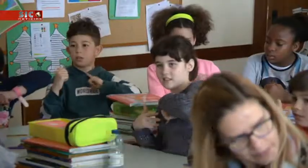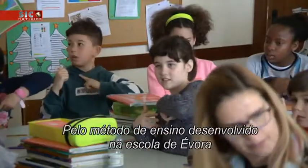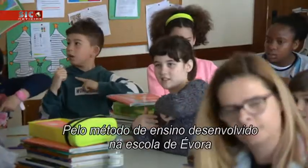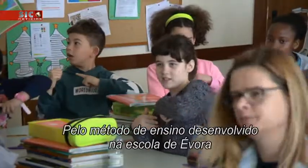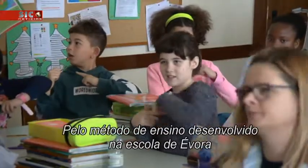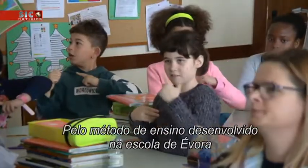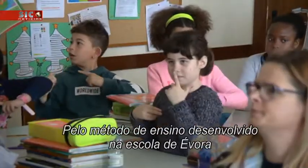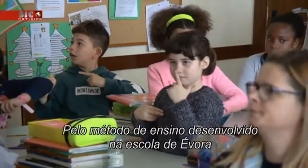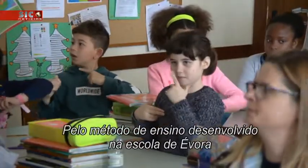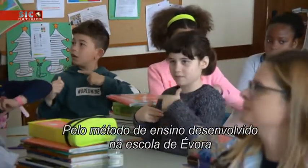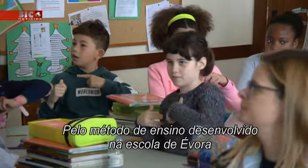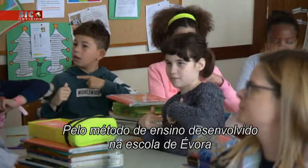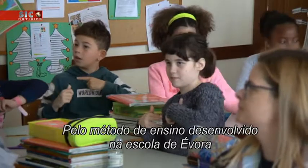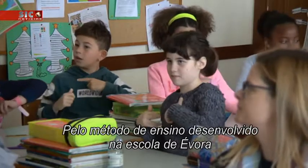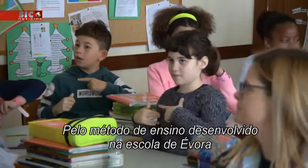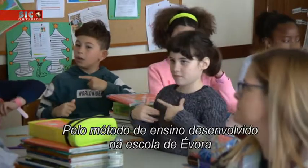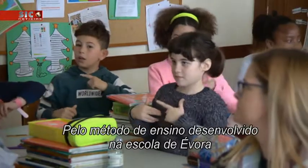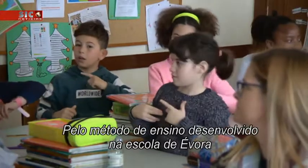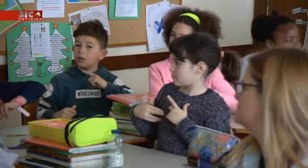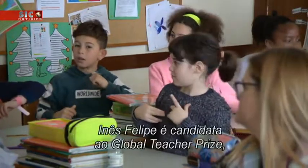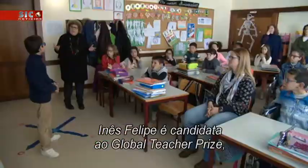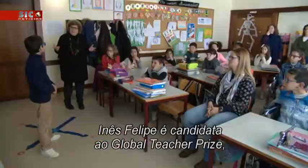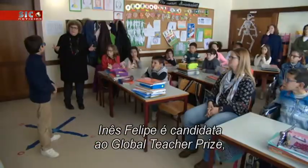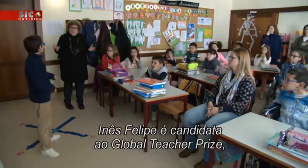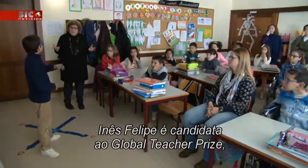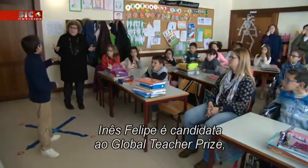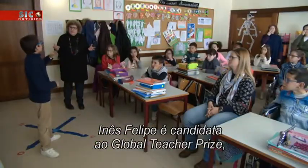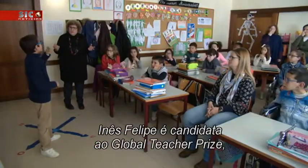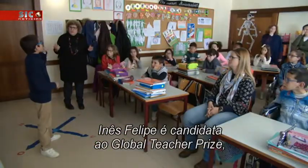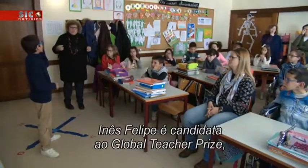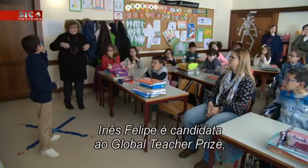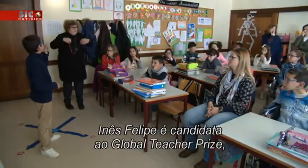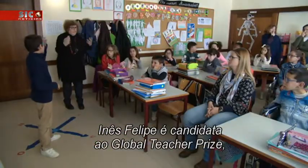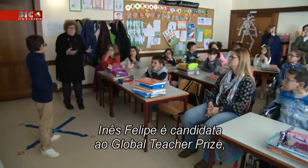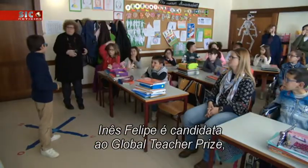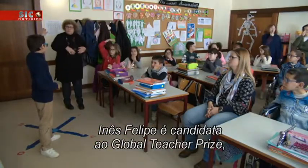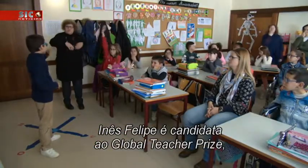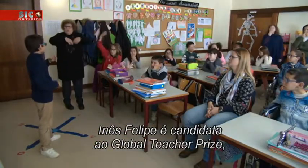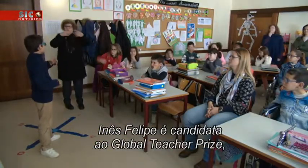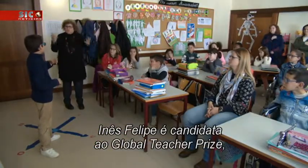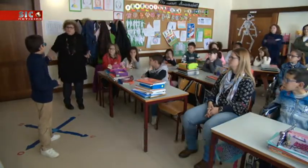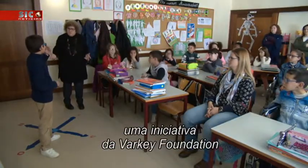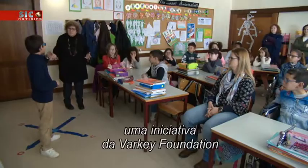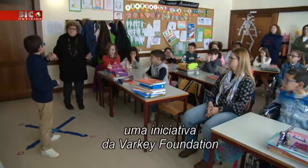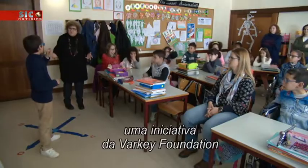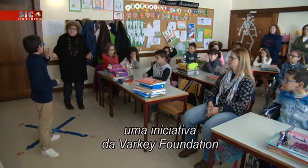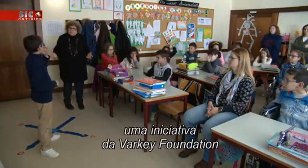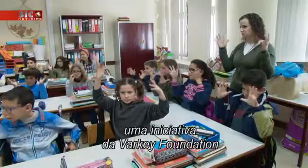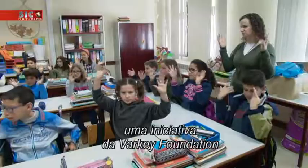Pelo método de ensino desenvolvido na Escola de Évora, Inês Filipe é candidata ao Global Teacher Prize, uma iniciativa da VARCA